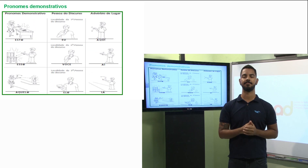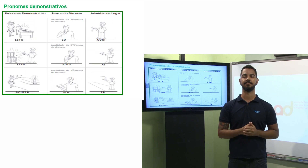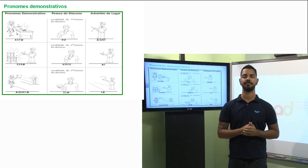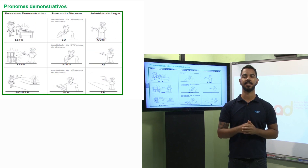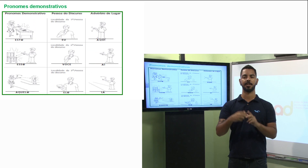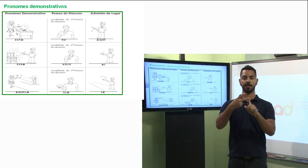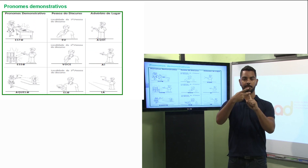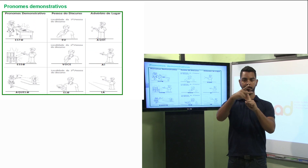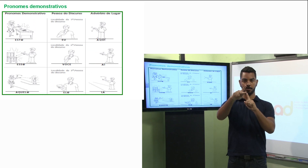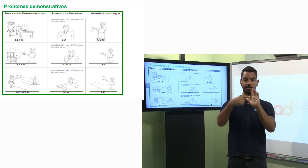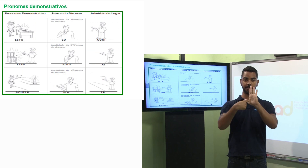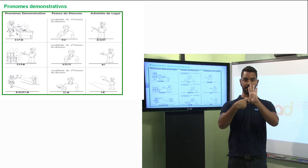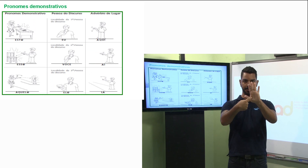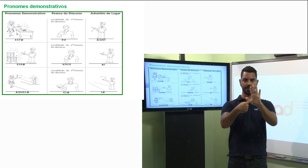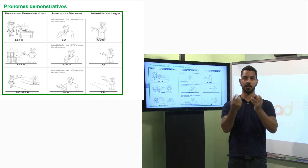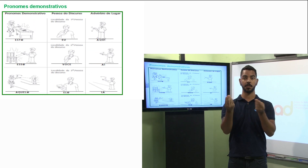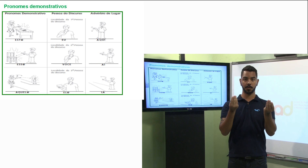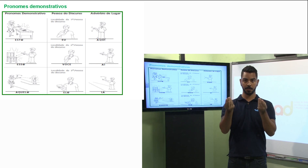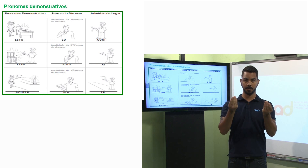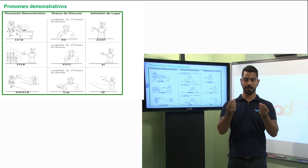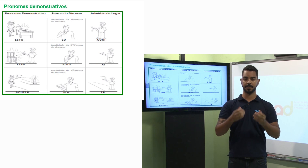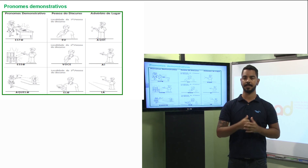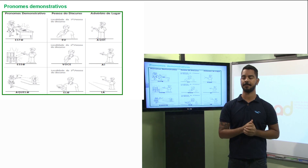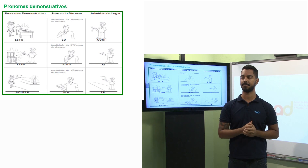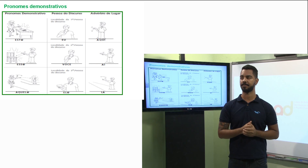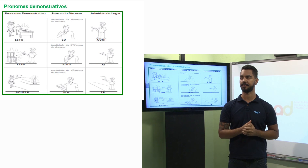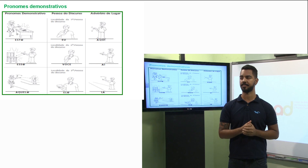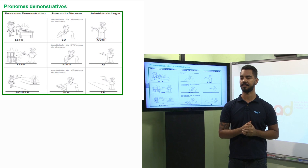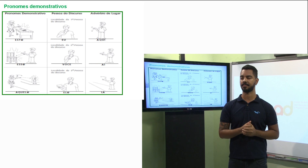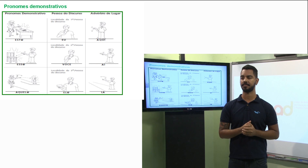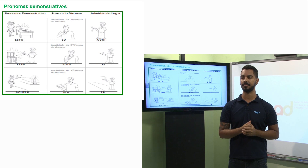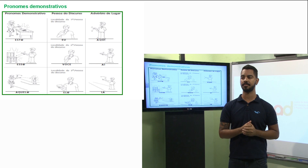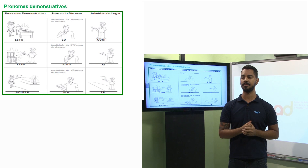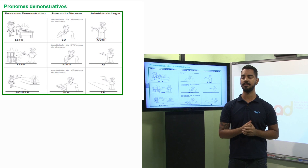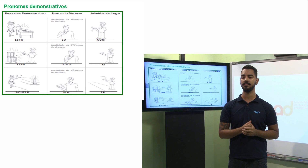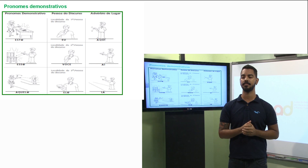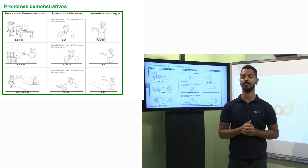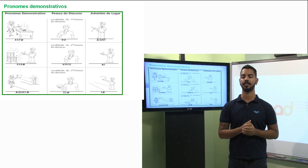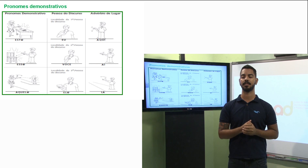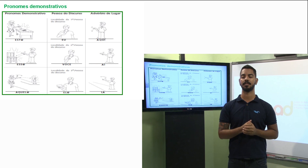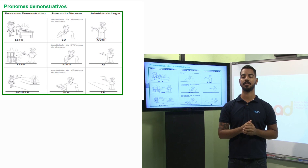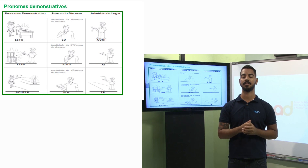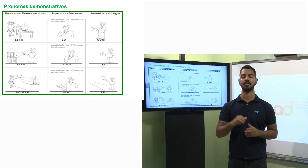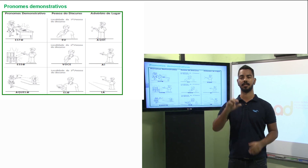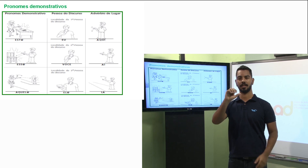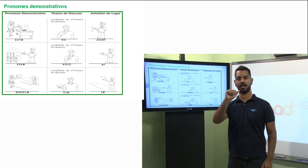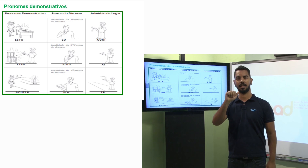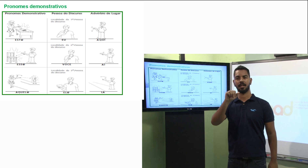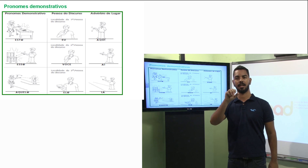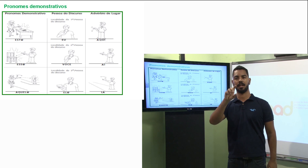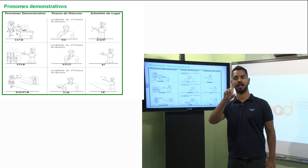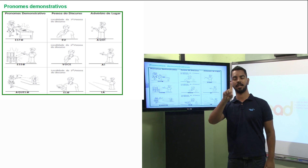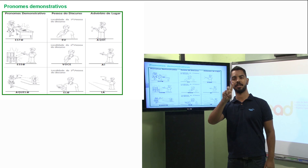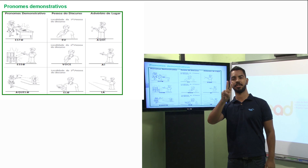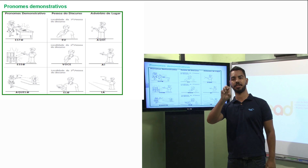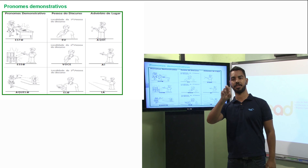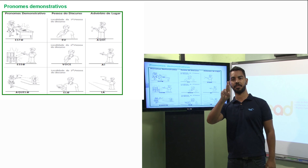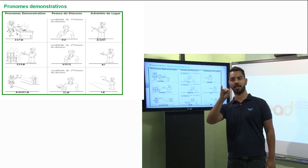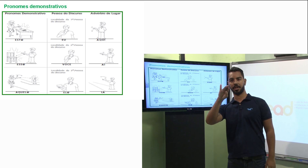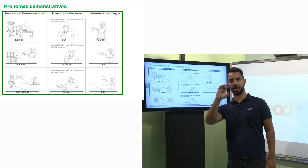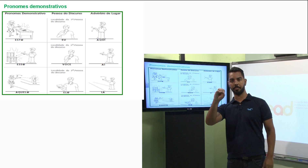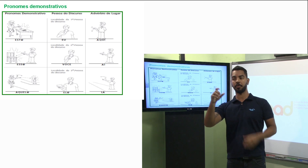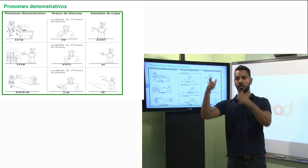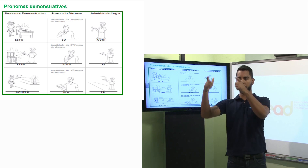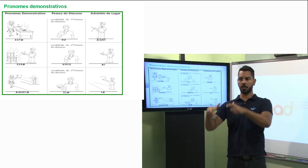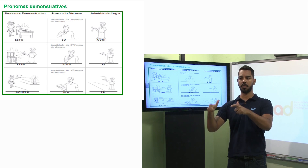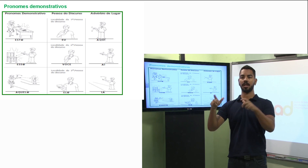Pronome demonstrativo. Estes pronomes e também os advérbios de lugar têm a mesma configuração de mão em G e são